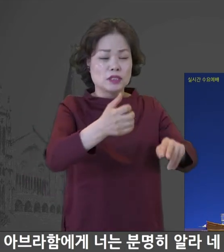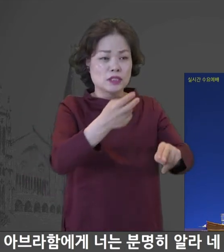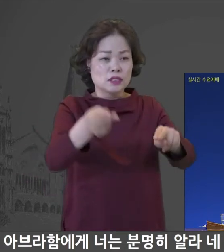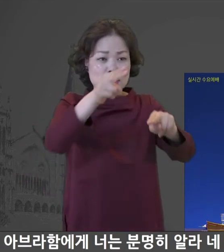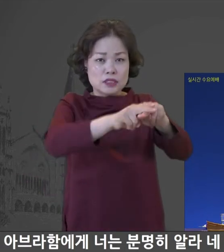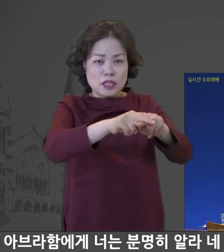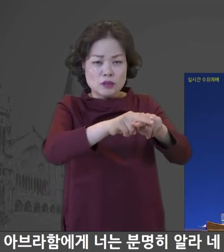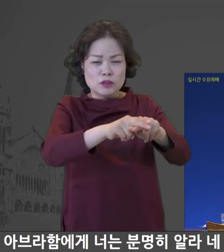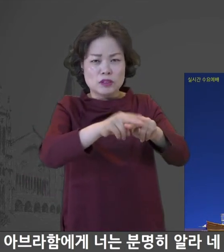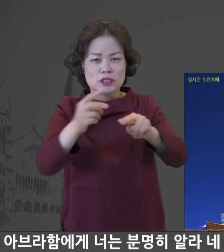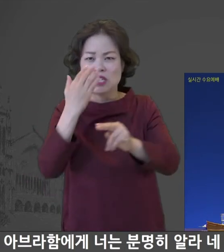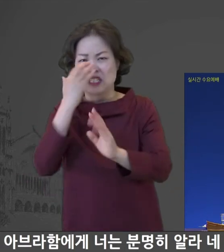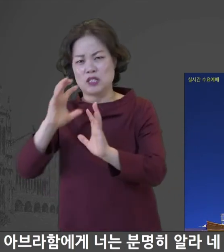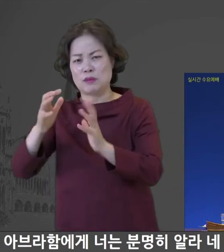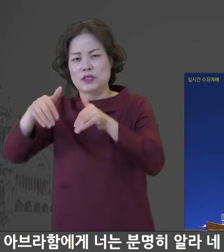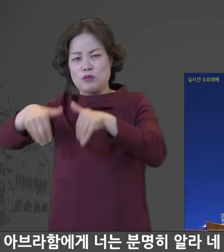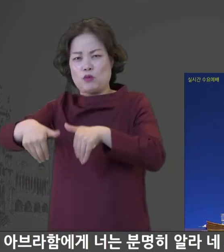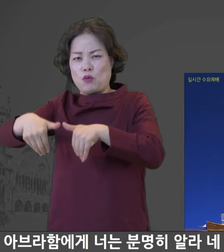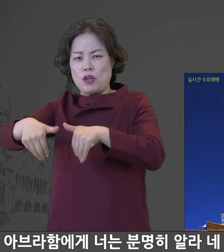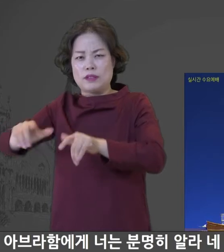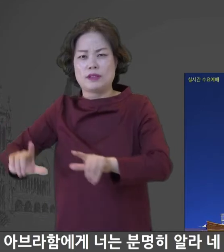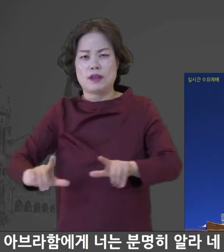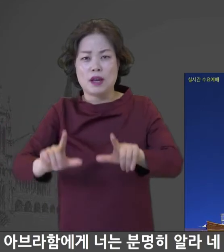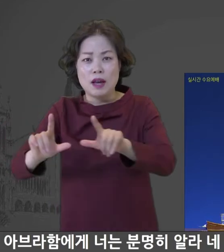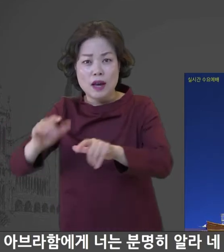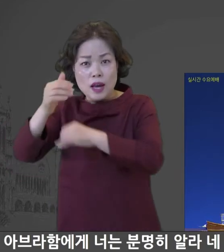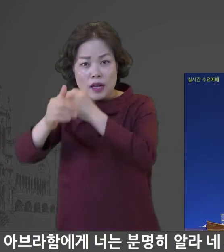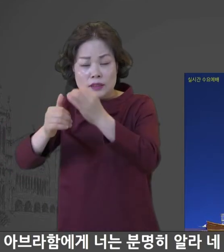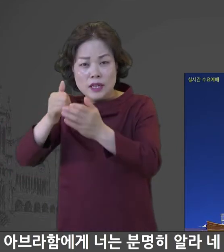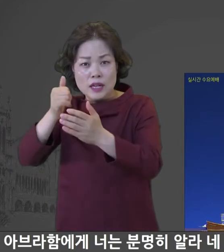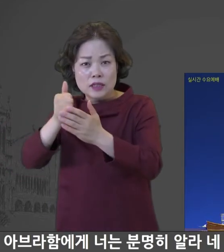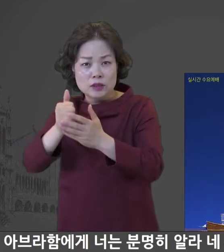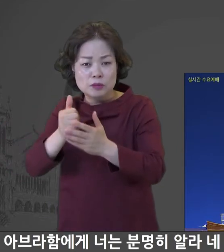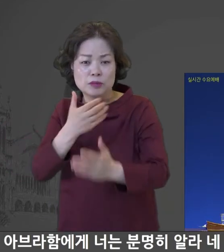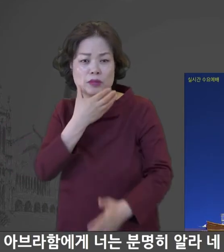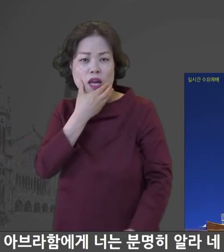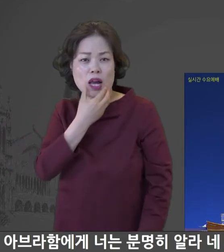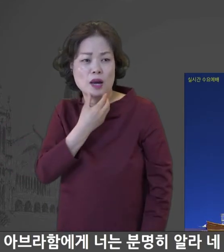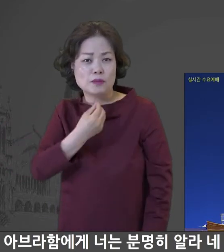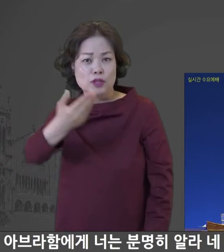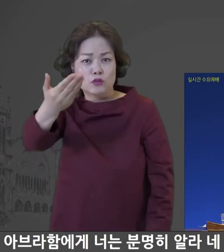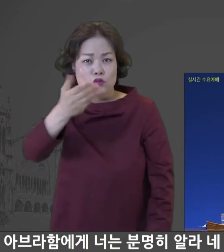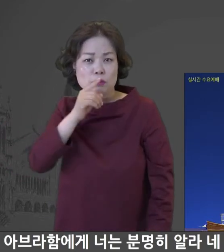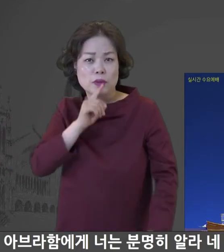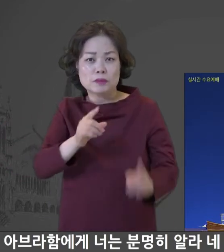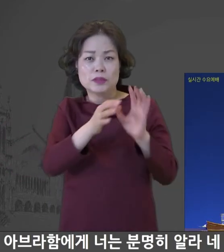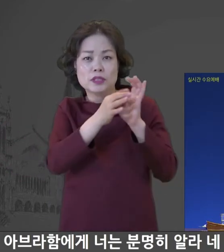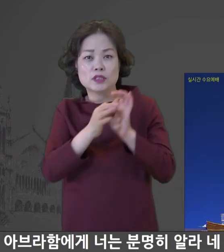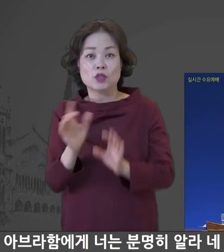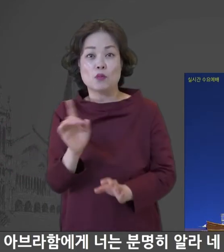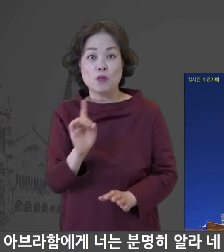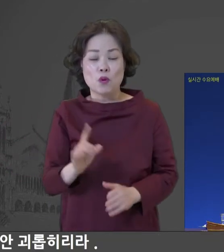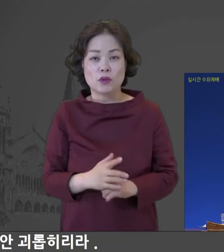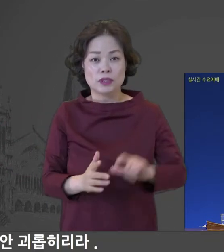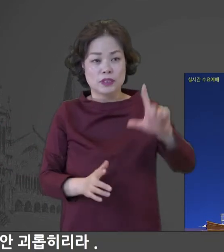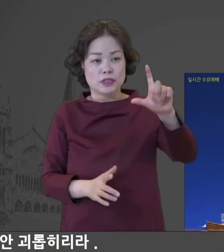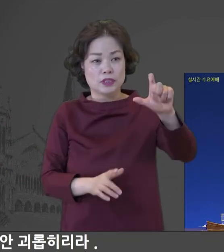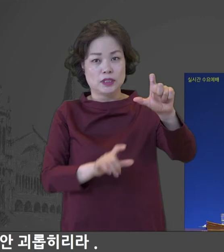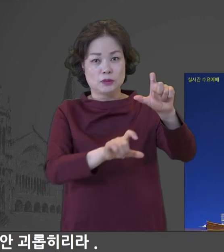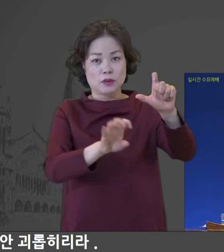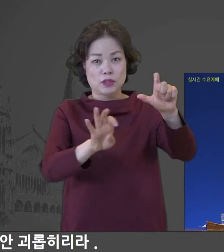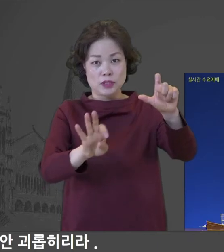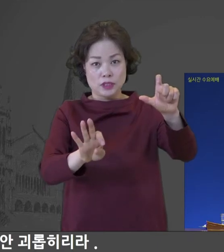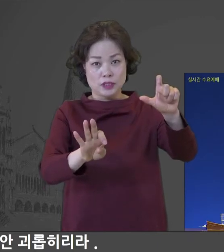노예 생활을 하게 됩니다. 하나님께서 아브라함에게 그 말씀을 주신 뒤 이어서는 또 어떤 말씀을 주시냐면 15장